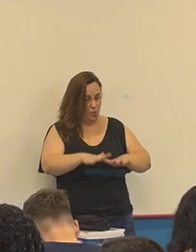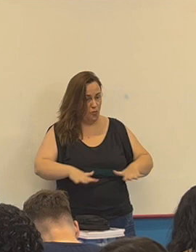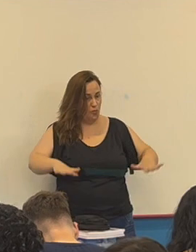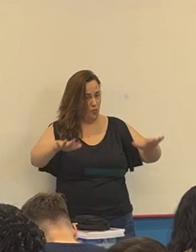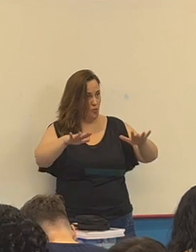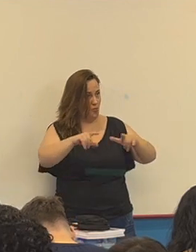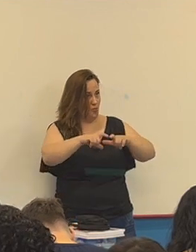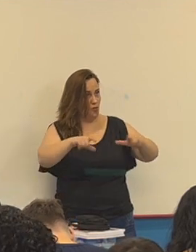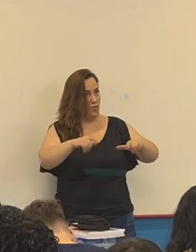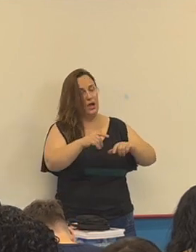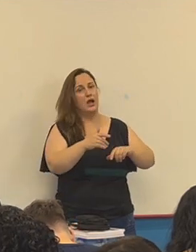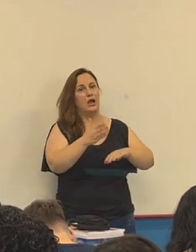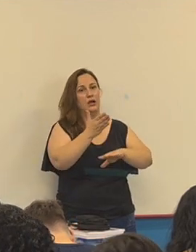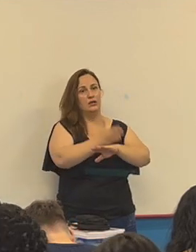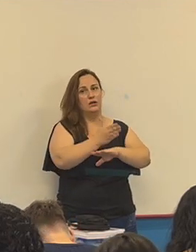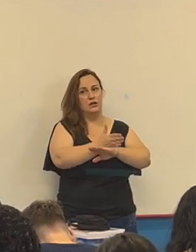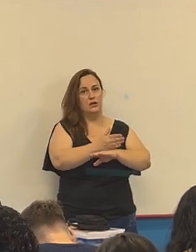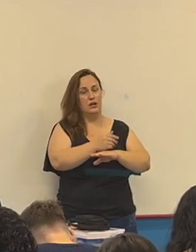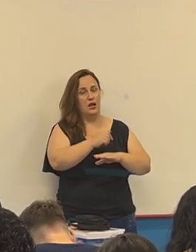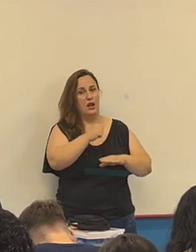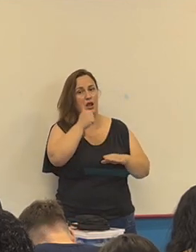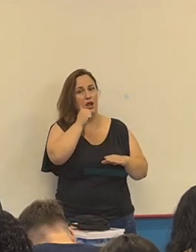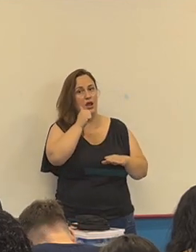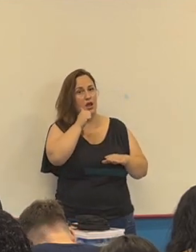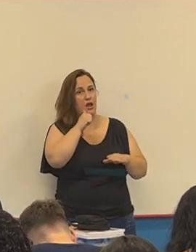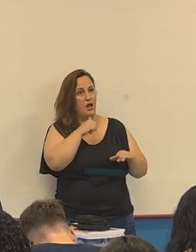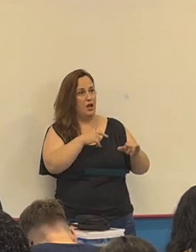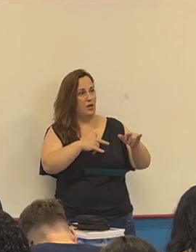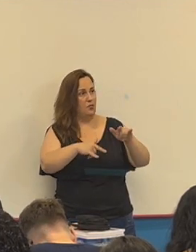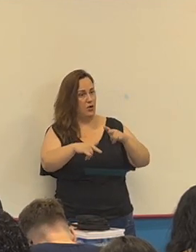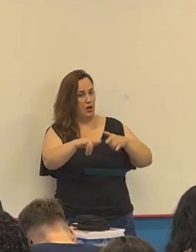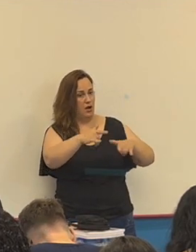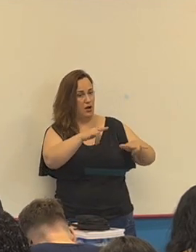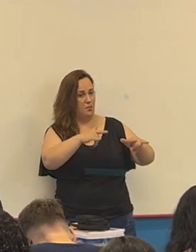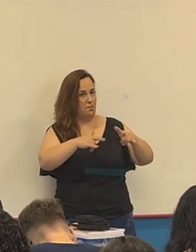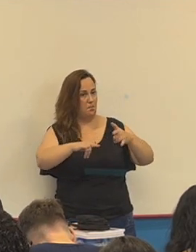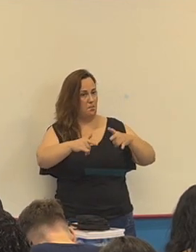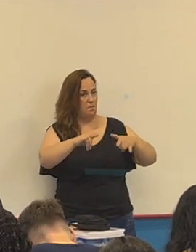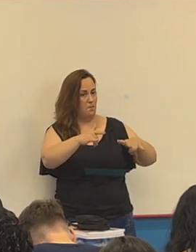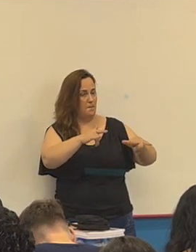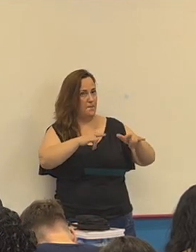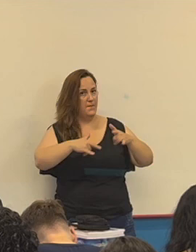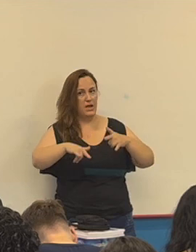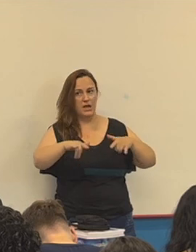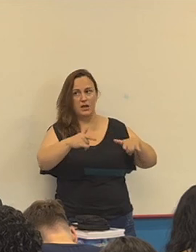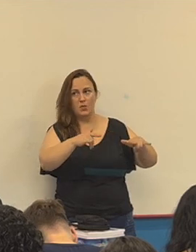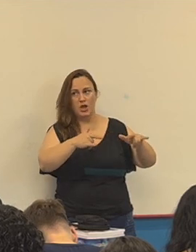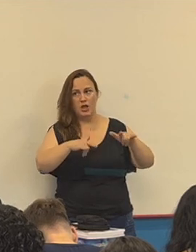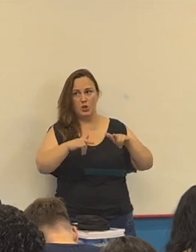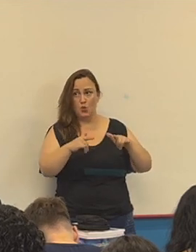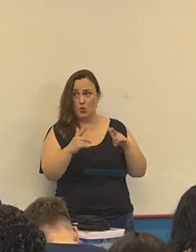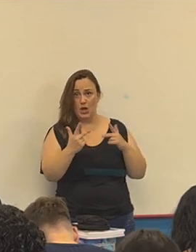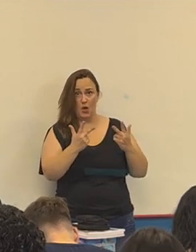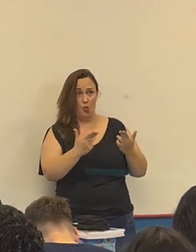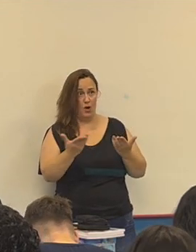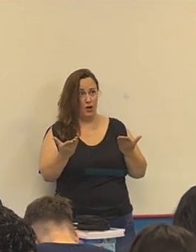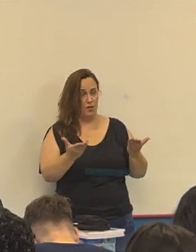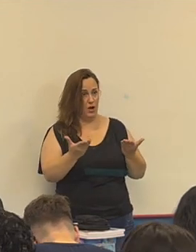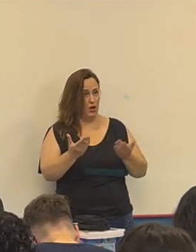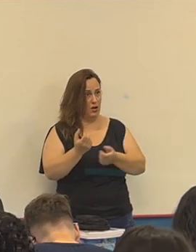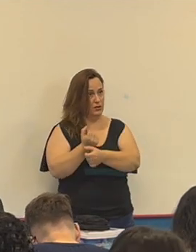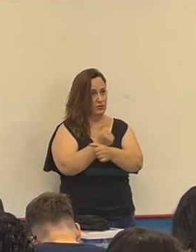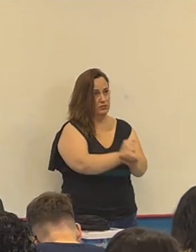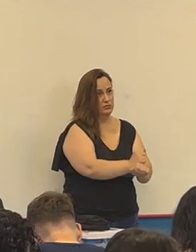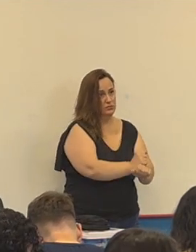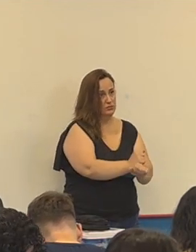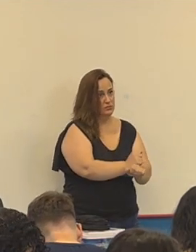dentro de uma arquitetura. Então, a senhora do engenho, ela está manipulando um corpo, né? Assim como está sendo manipulado todos os